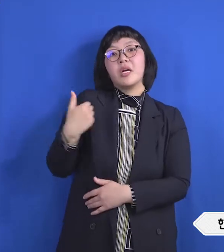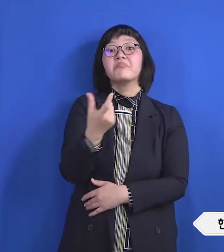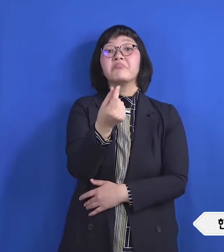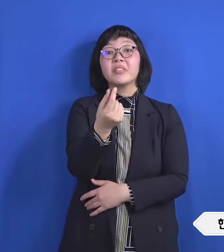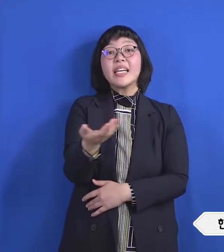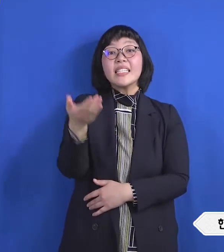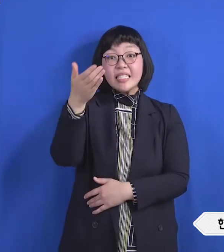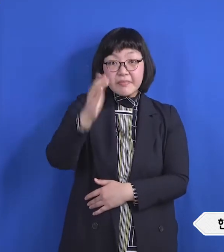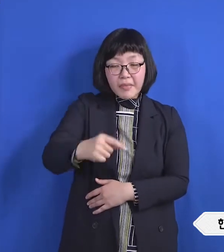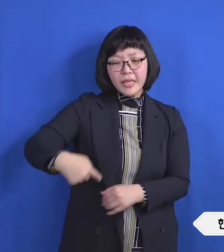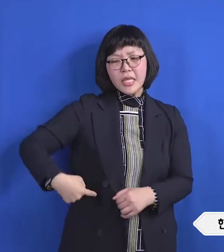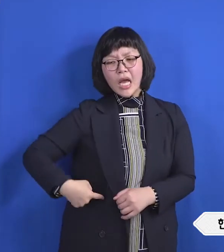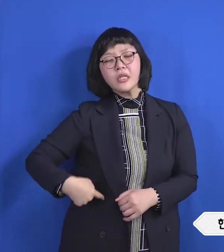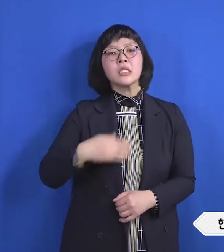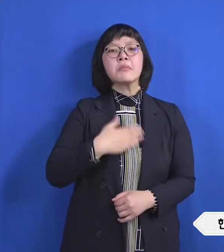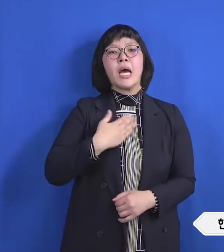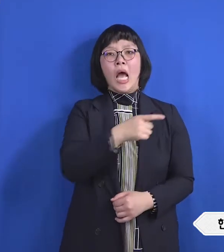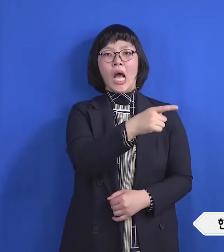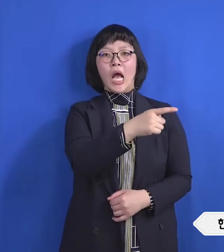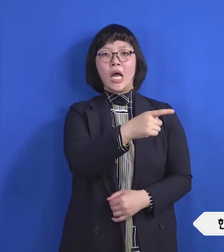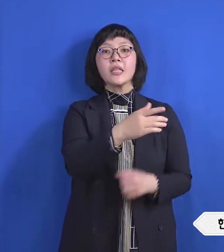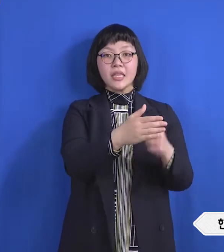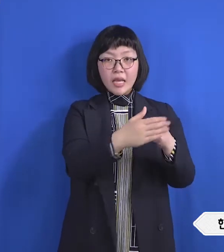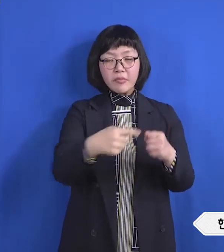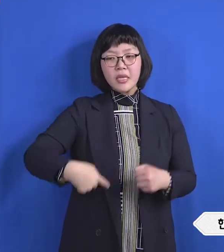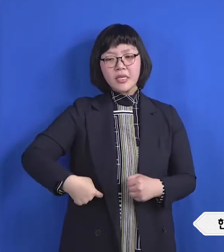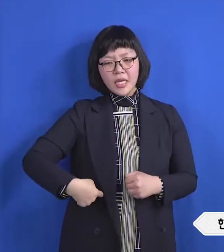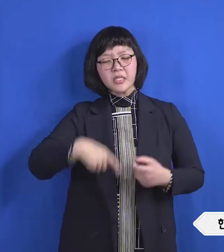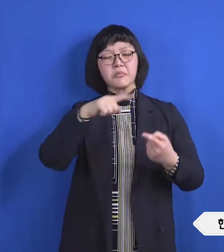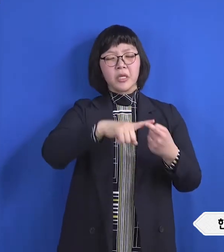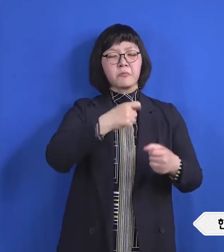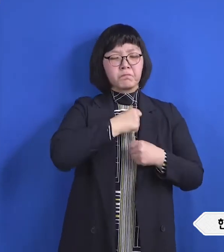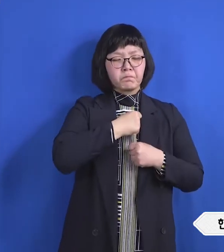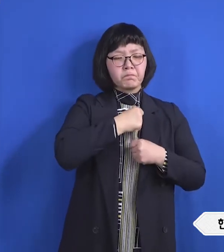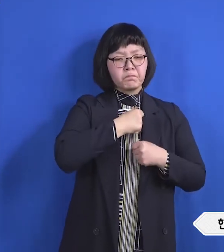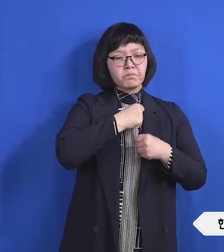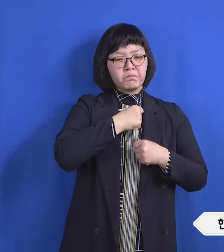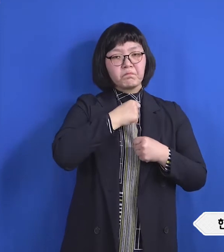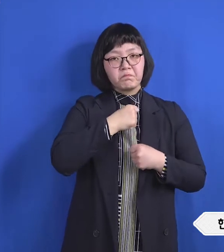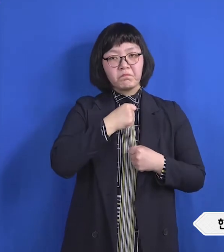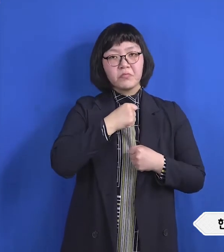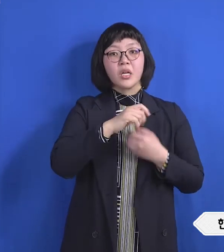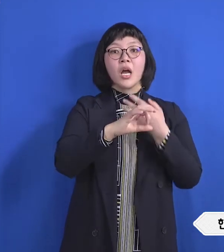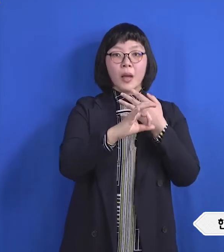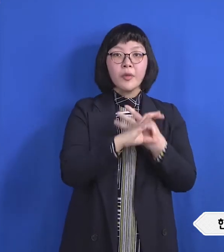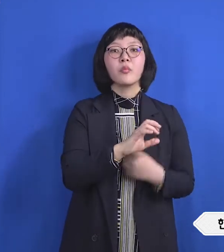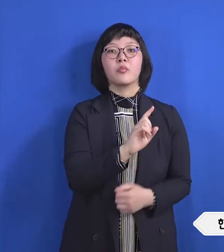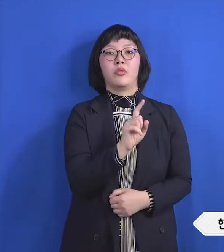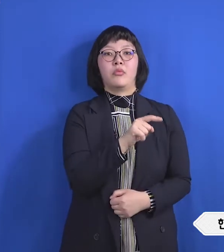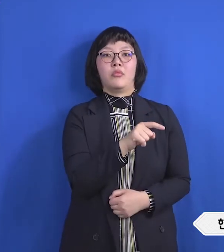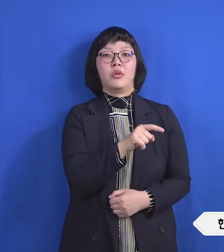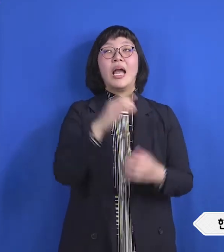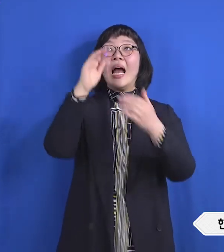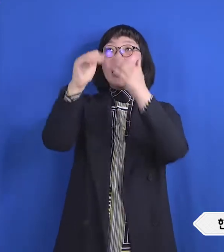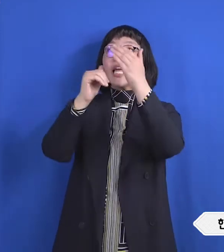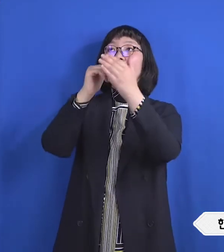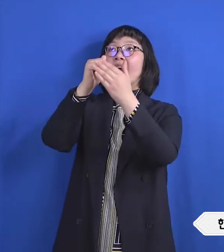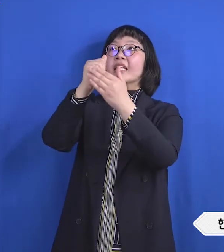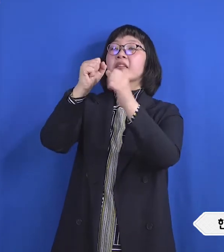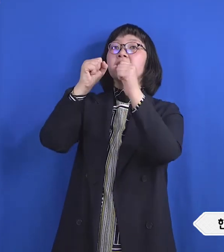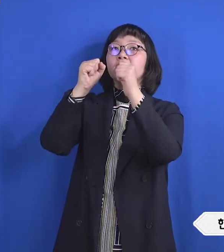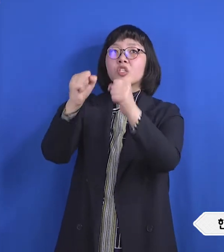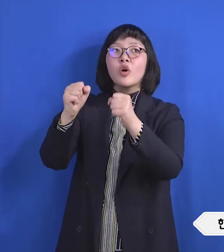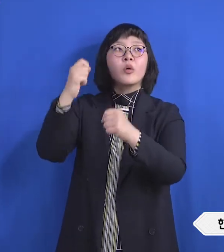때문에 그것을 100% 만약에 지켰다면, 그리고 일반 계시를 통해서 하나님이 계시다는 것을 알고